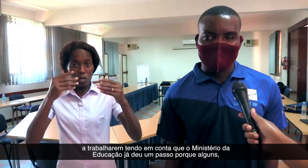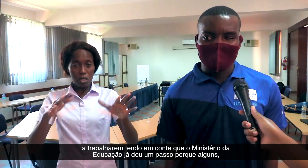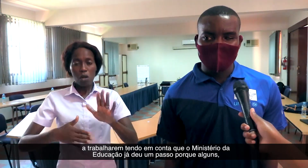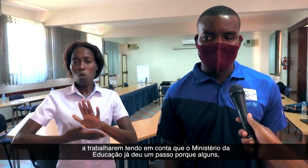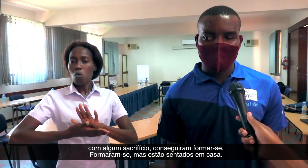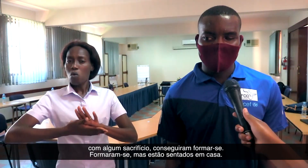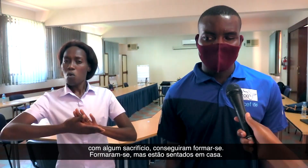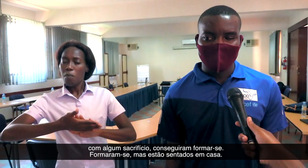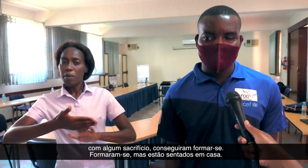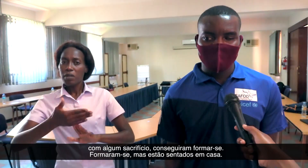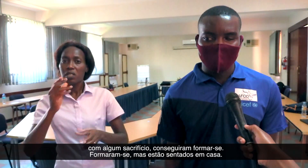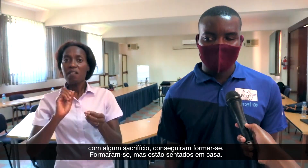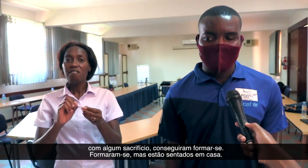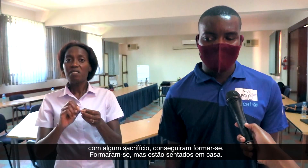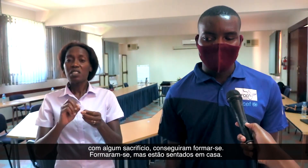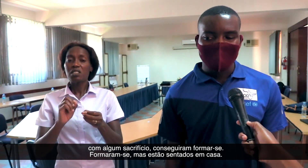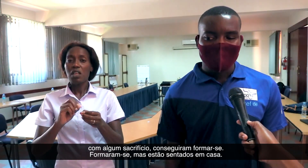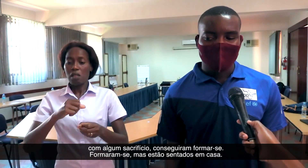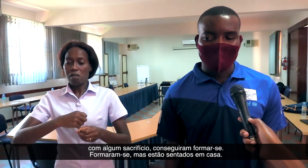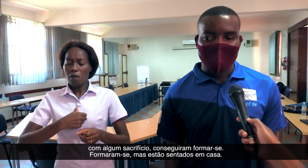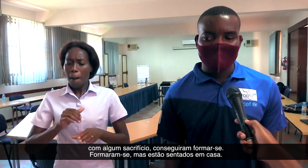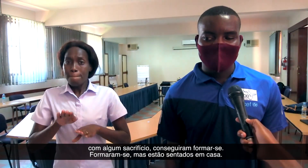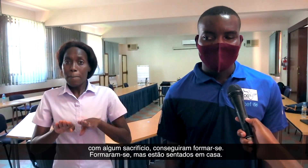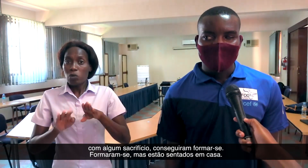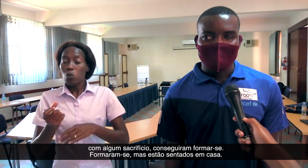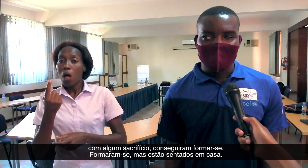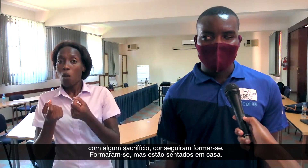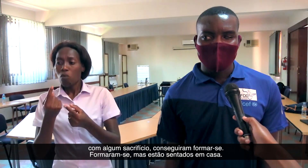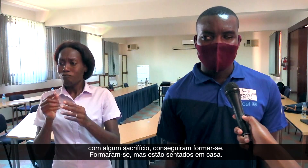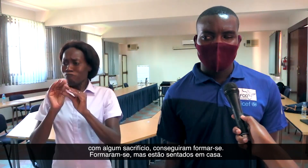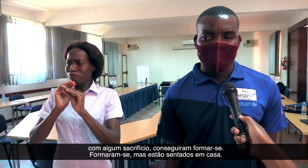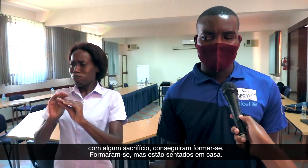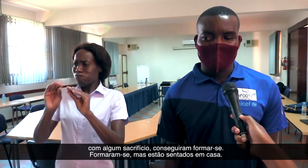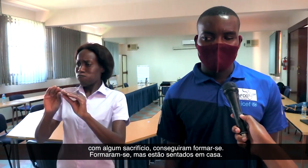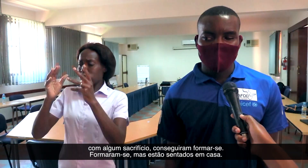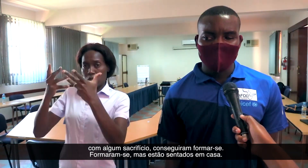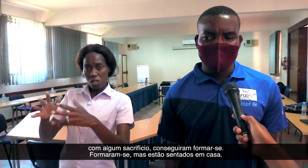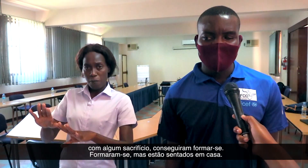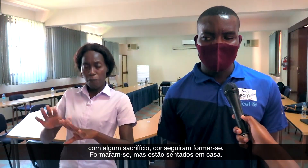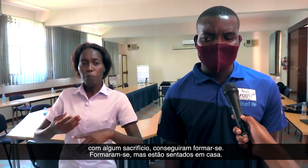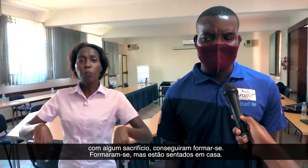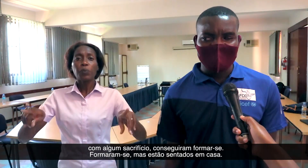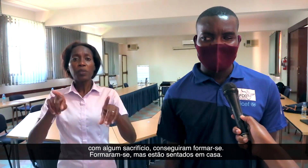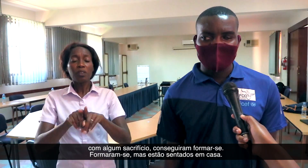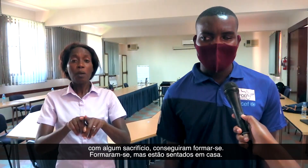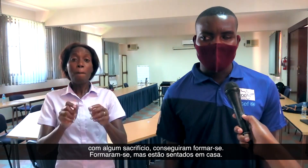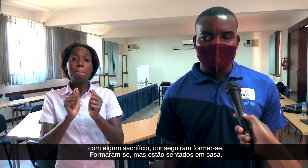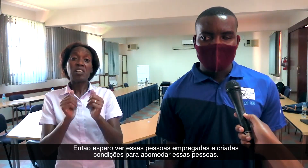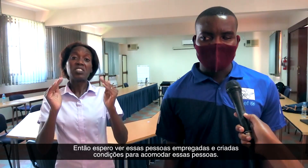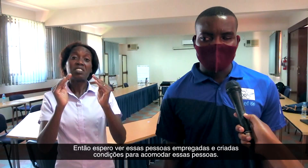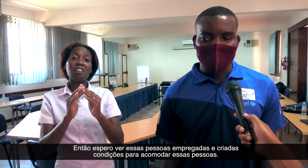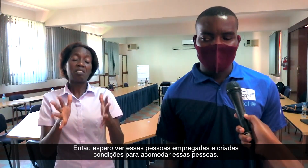ou por alguns sacrifícios conseguiram, né, formarem-se, mas formaram-se, mas estão sentados em casa.